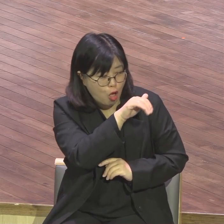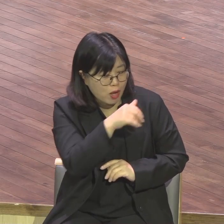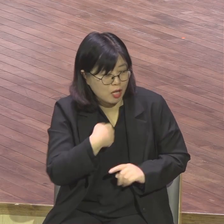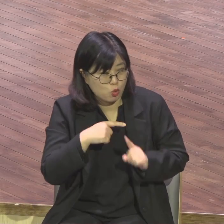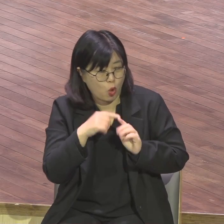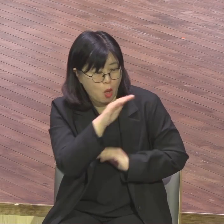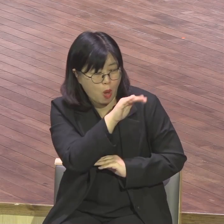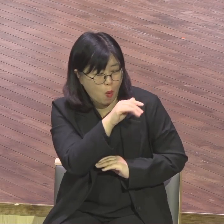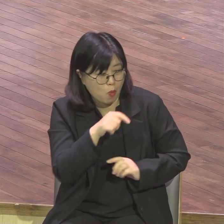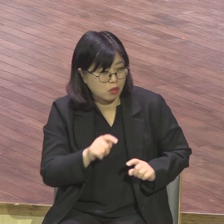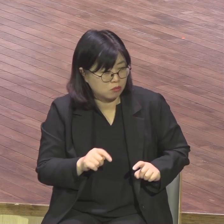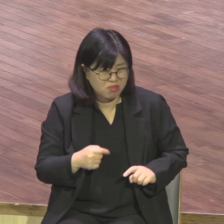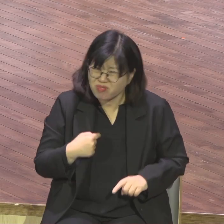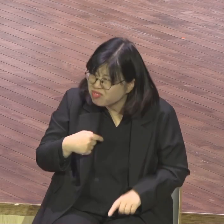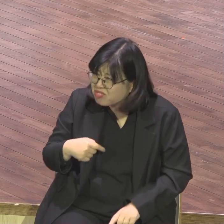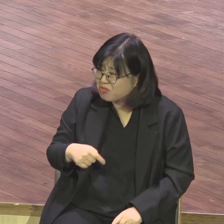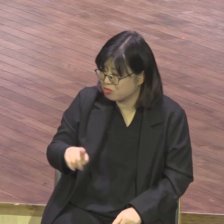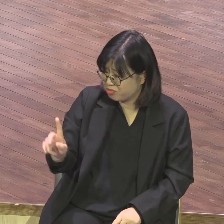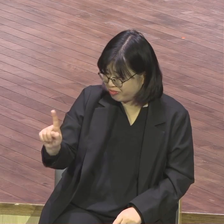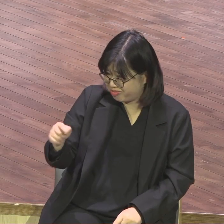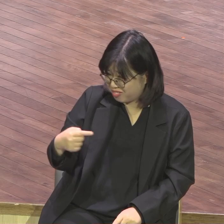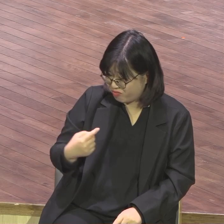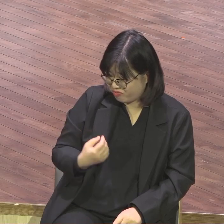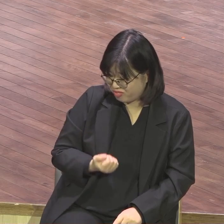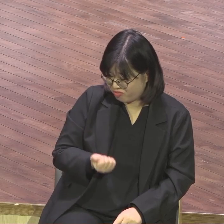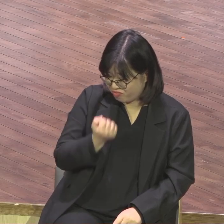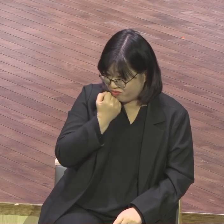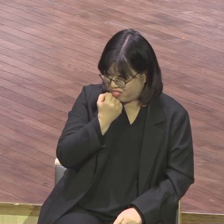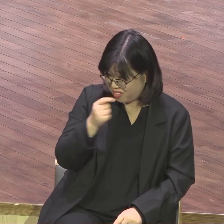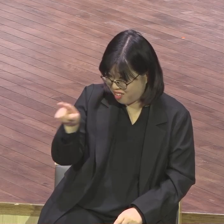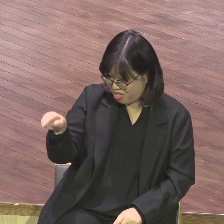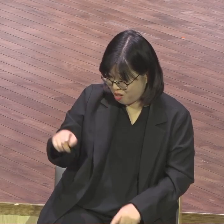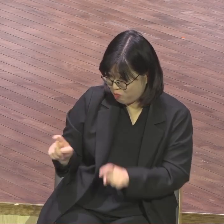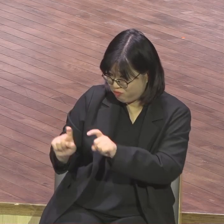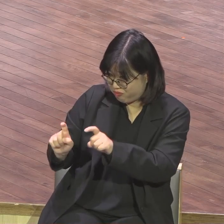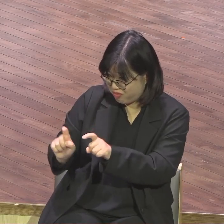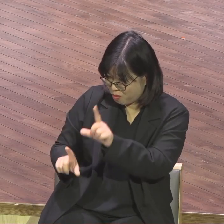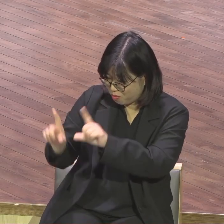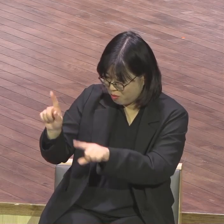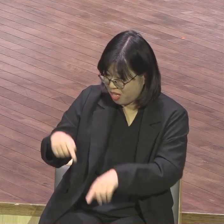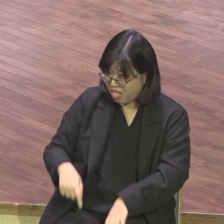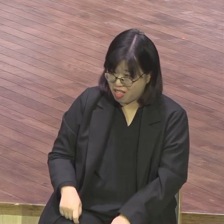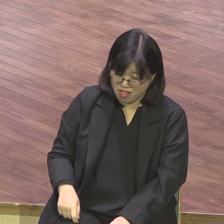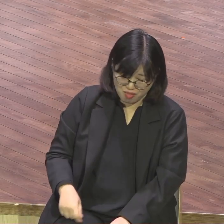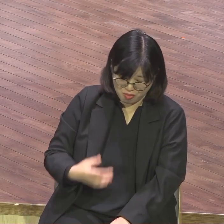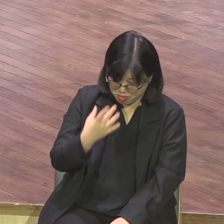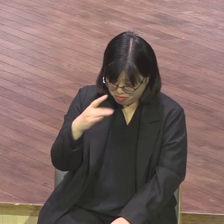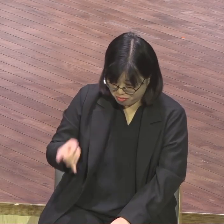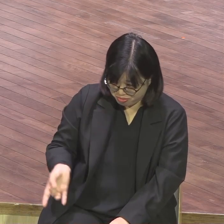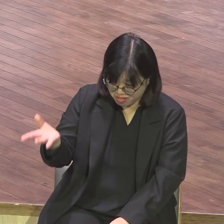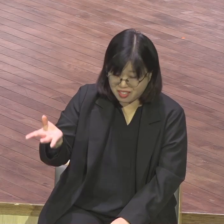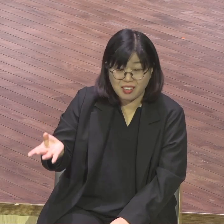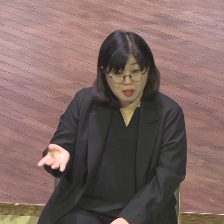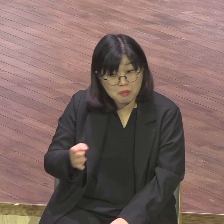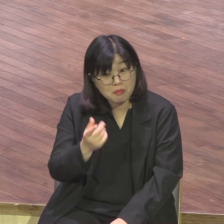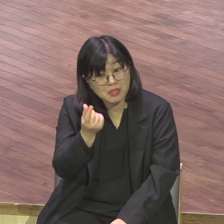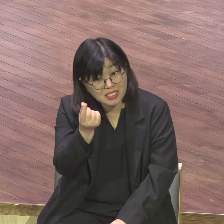저랬대고 막 정신 하나도 없이 빼놓고 그런 사람은 사실은 허한 사람이에요. 편안한 사람은 그렇게 하지